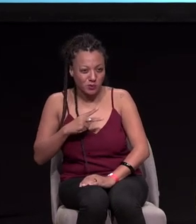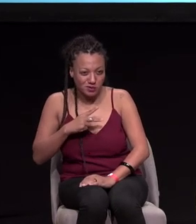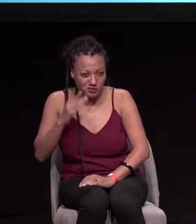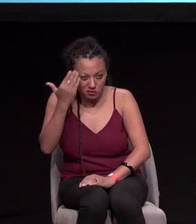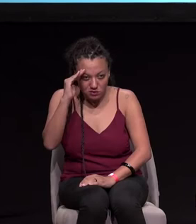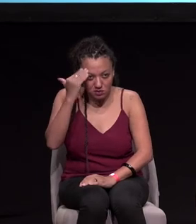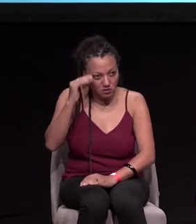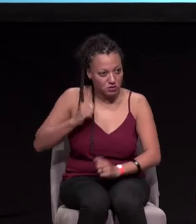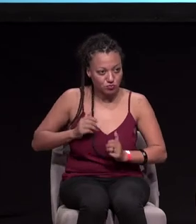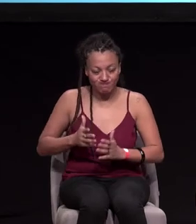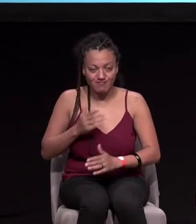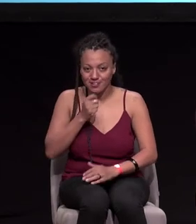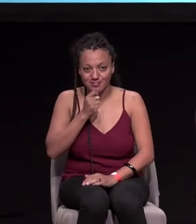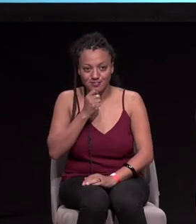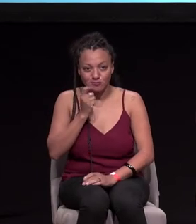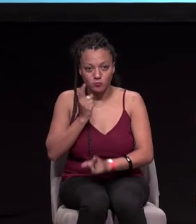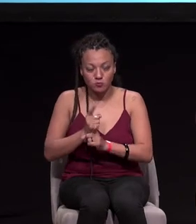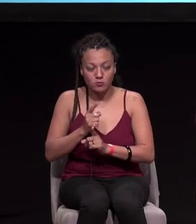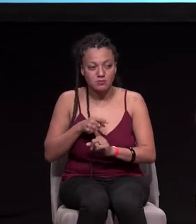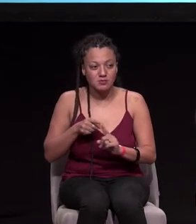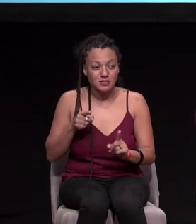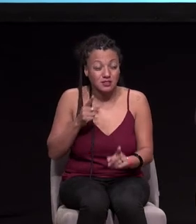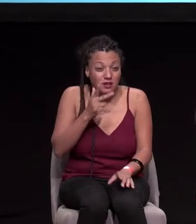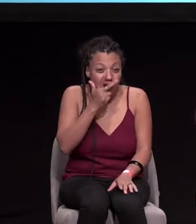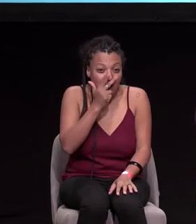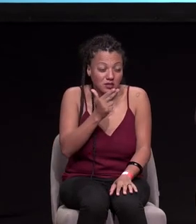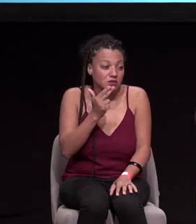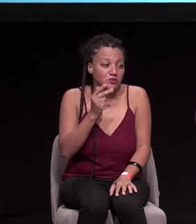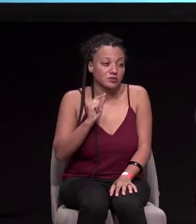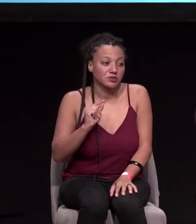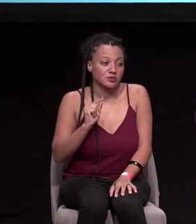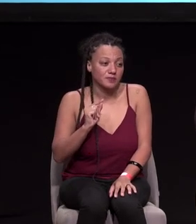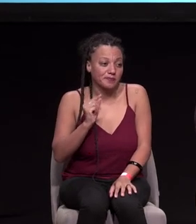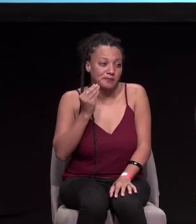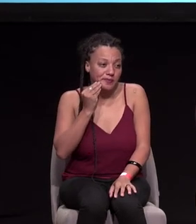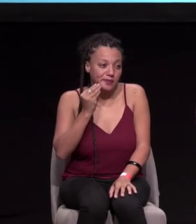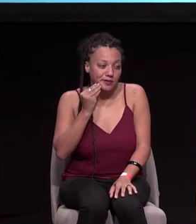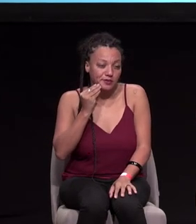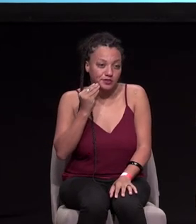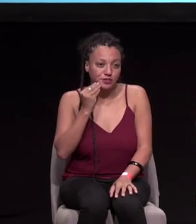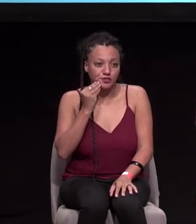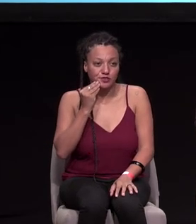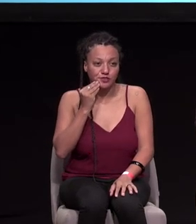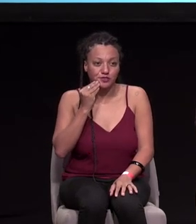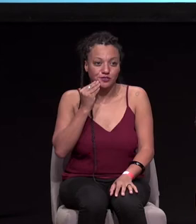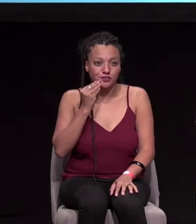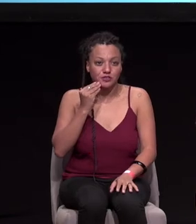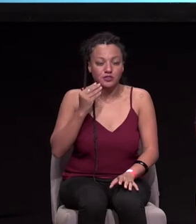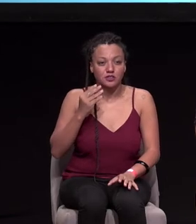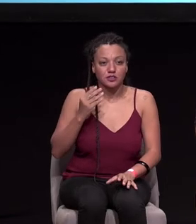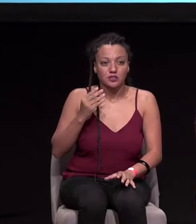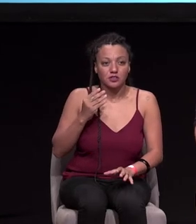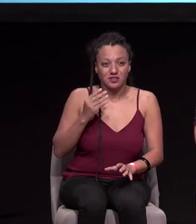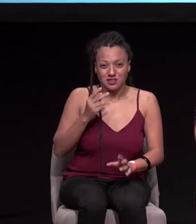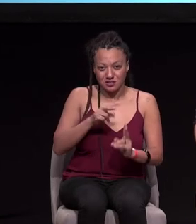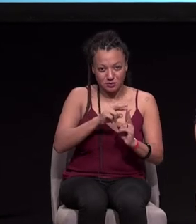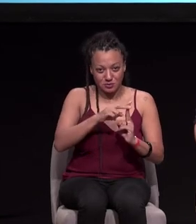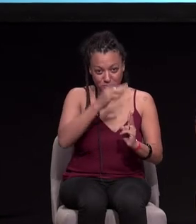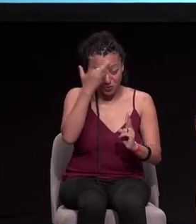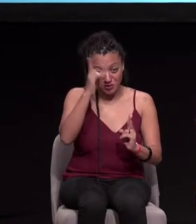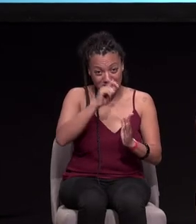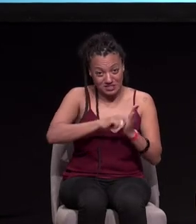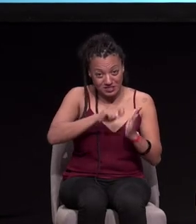atitudes que ele tem agente pressupõe que há a tentativa dos modelos biográficos é o de integrá lo também na recuperação